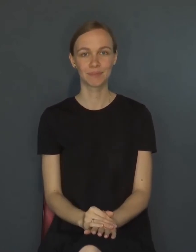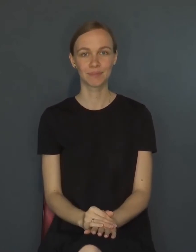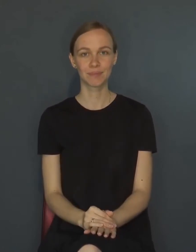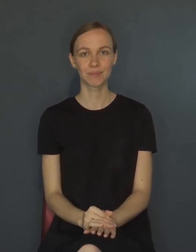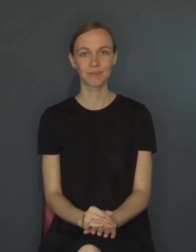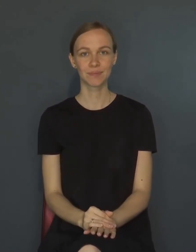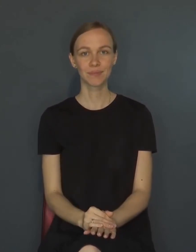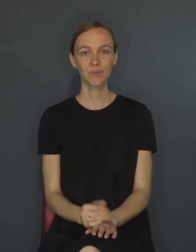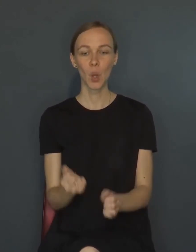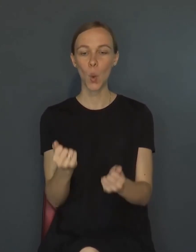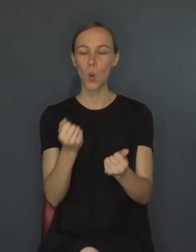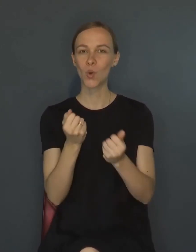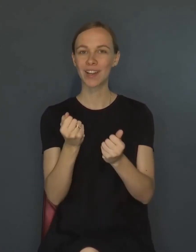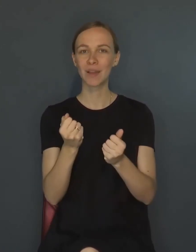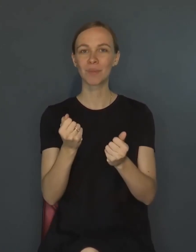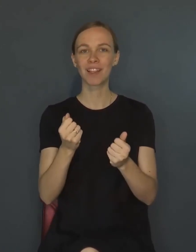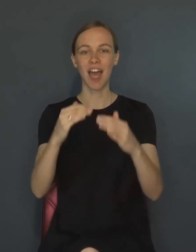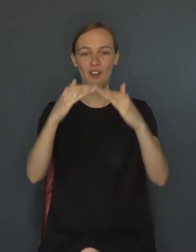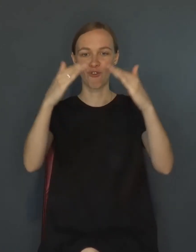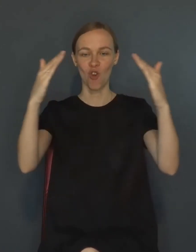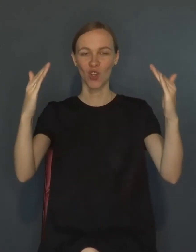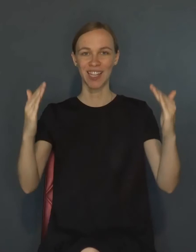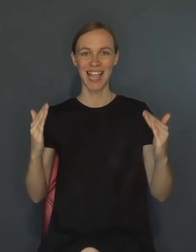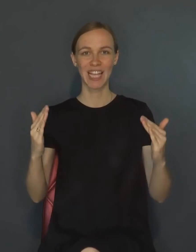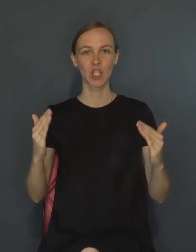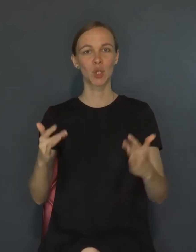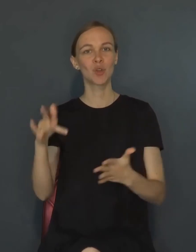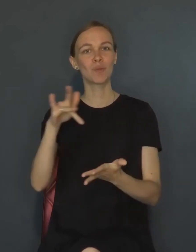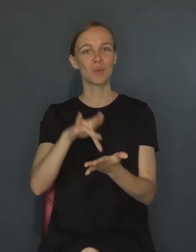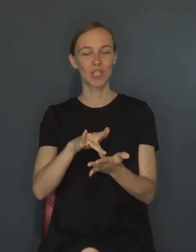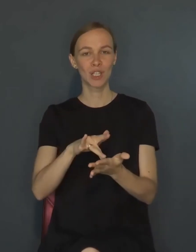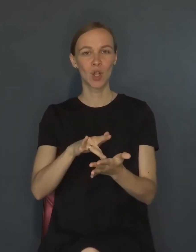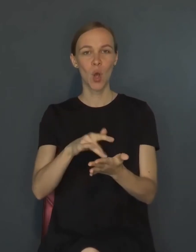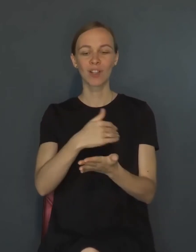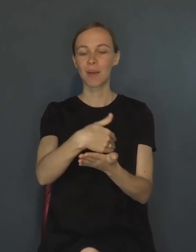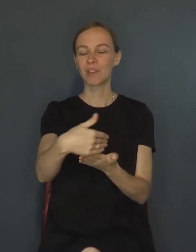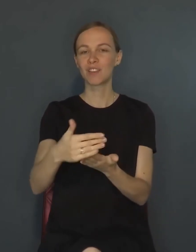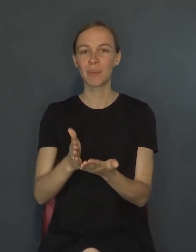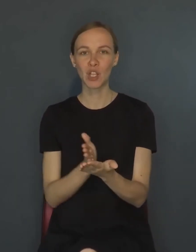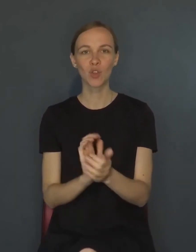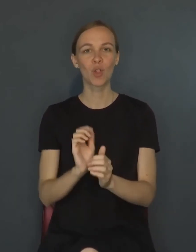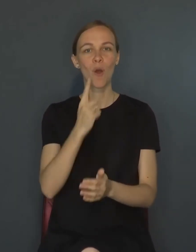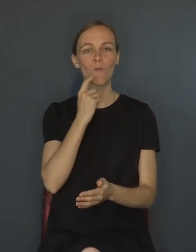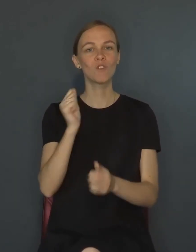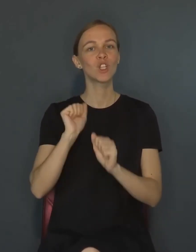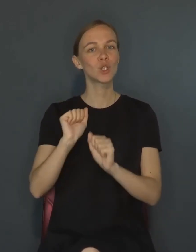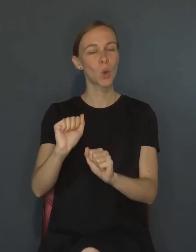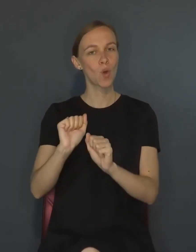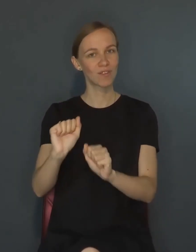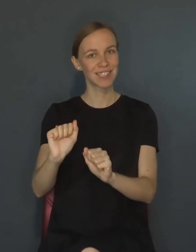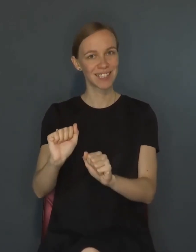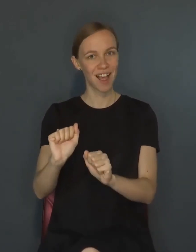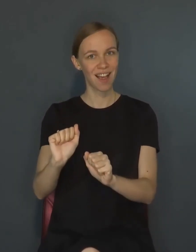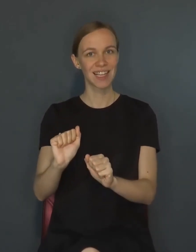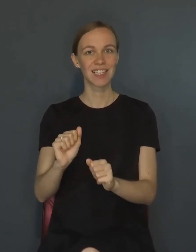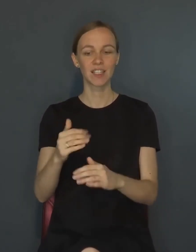Укріплене фортецею місто забезпечувало військовий захист краю, а власнику – доходи